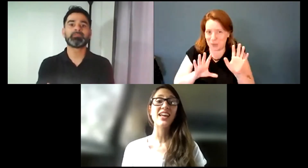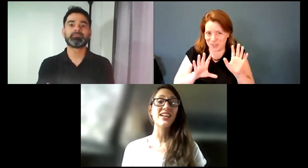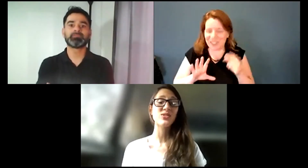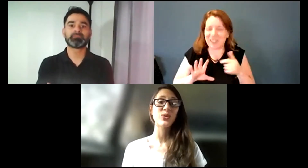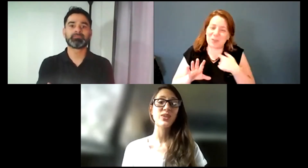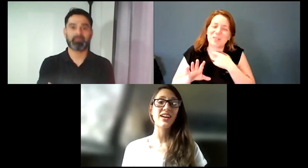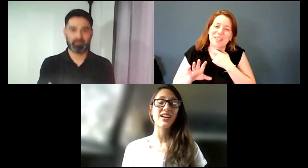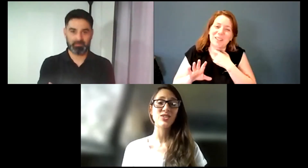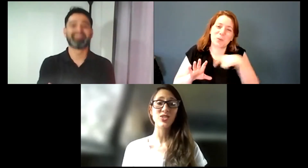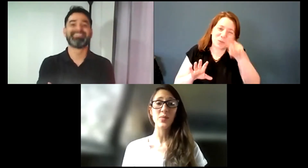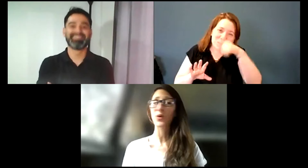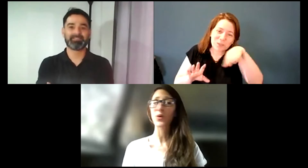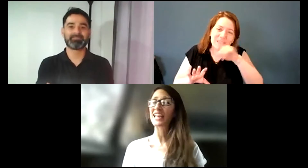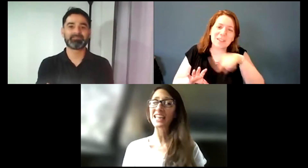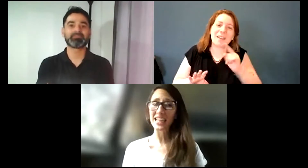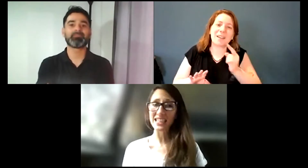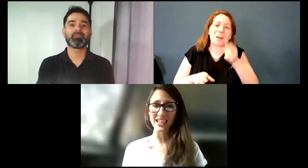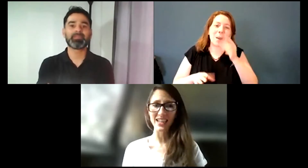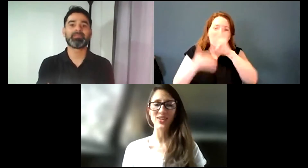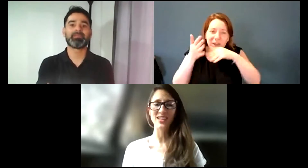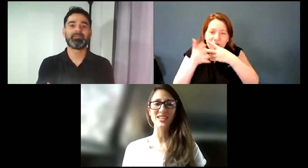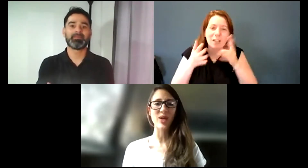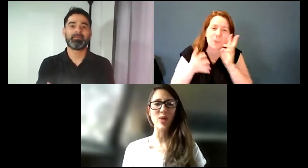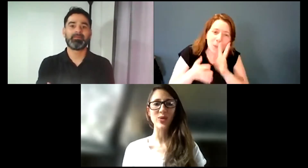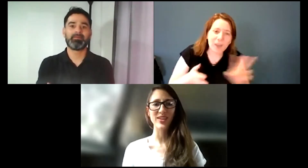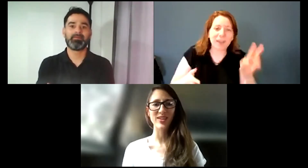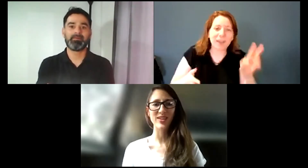planificadas unas cosas muy lindas y unas actividades muy...